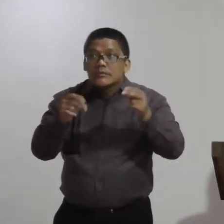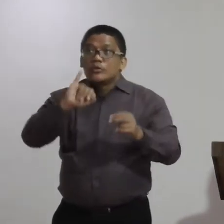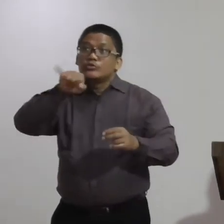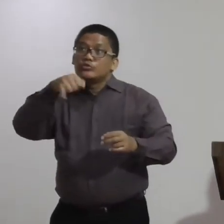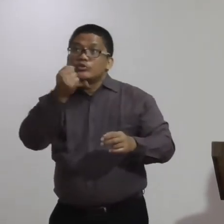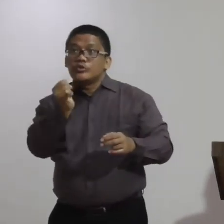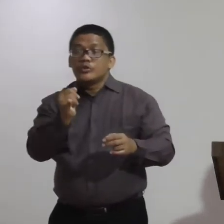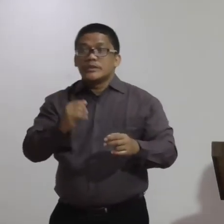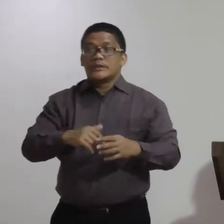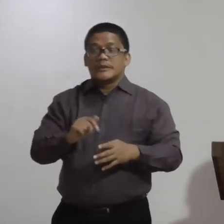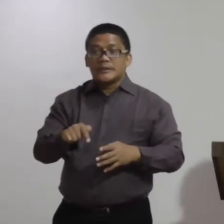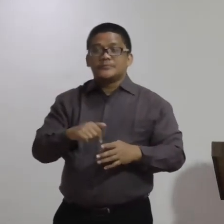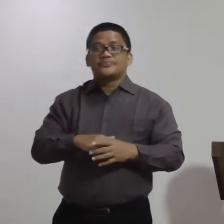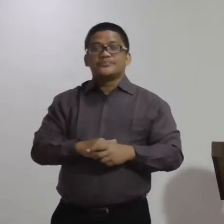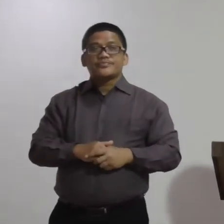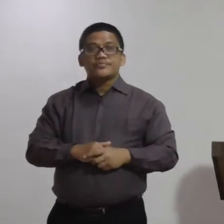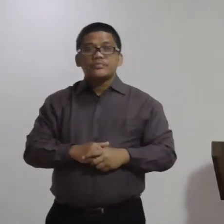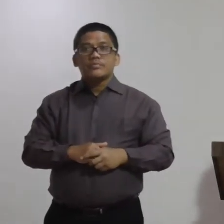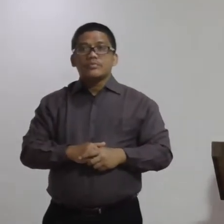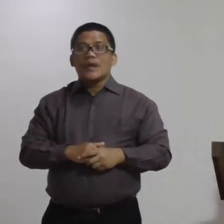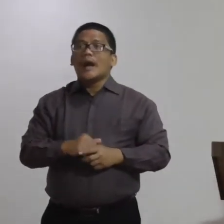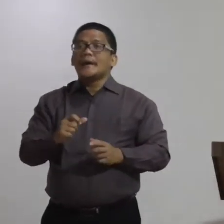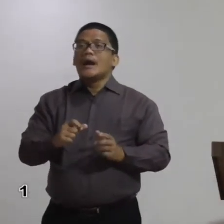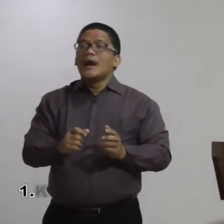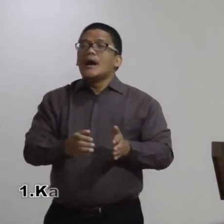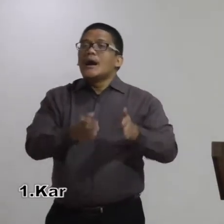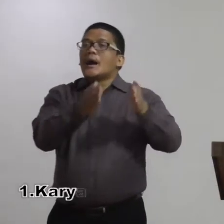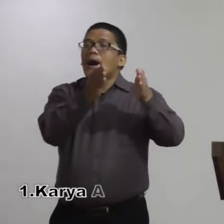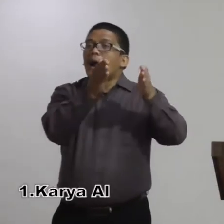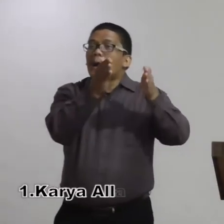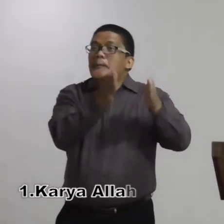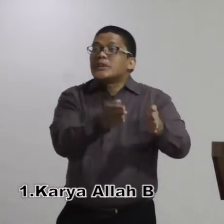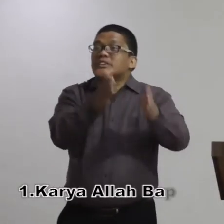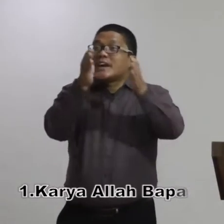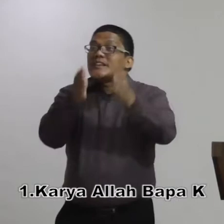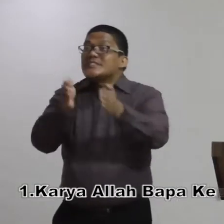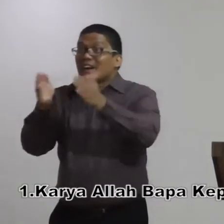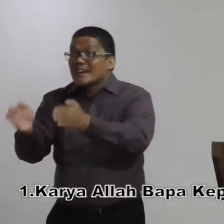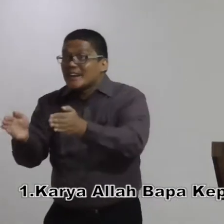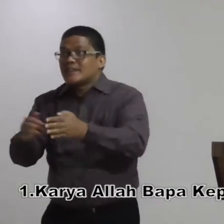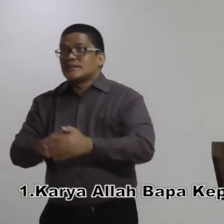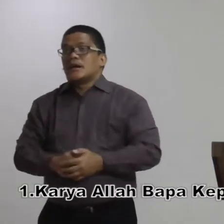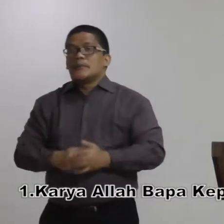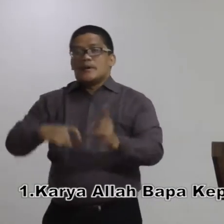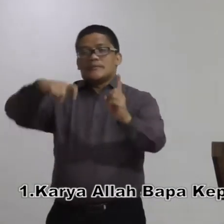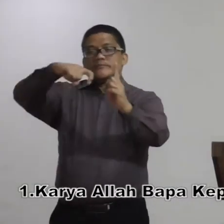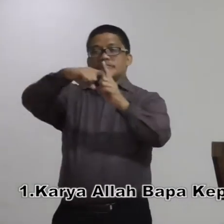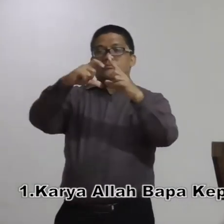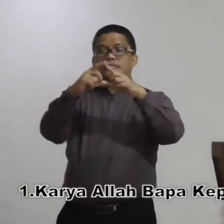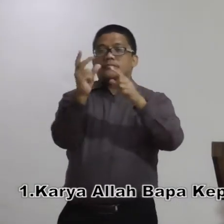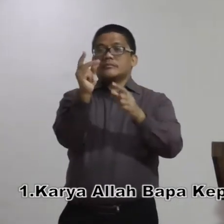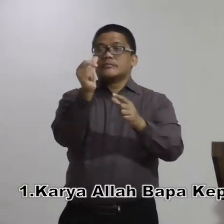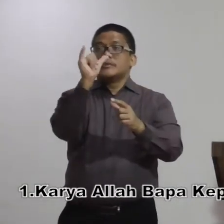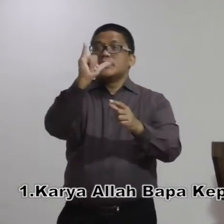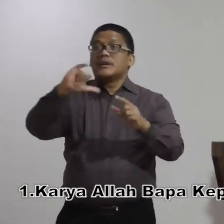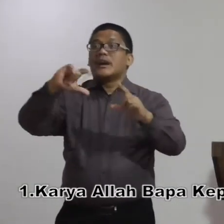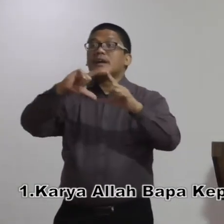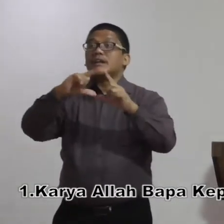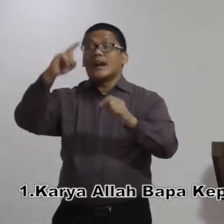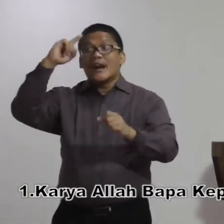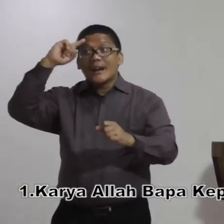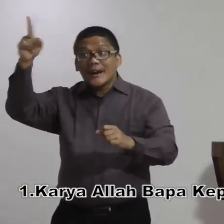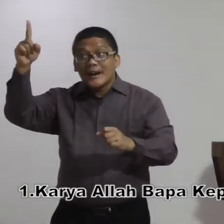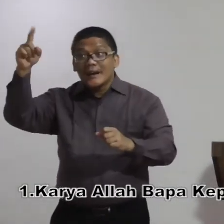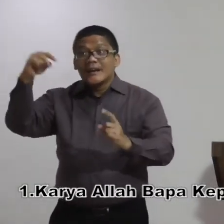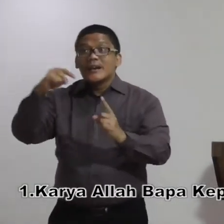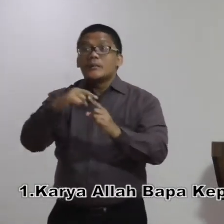warga kerajaan Allah, ada poin-poin yang kita renungkan. Yang pertama, karya Allah Bapa bagi orang percaya.